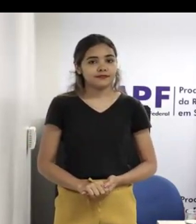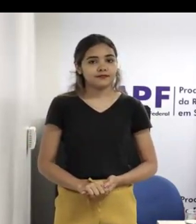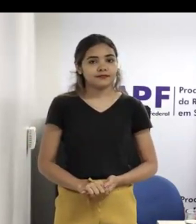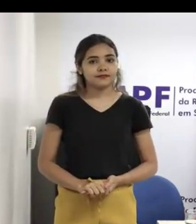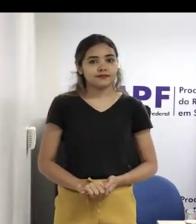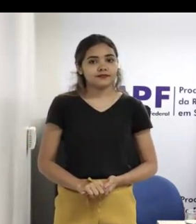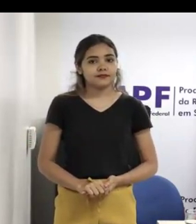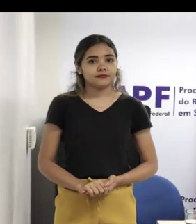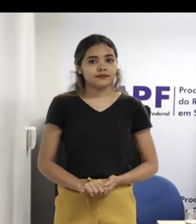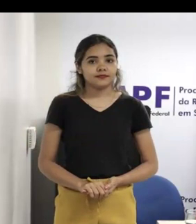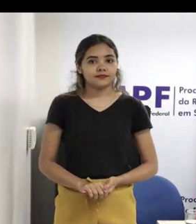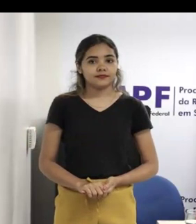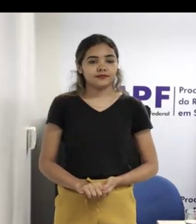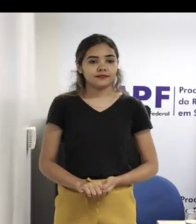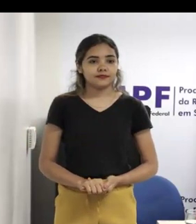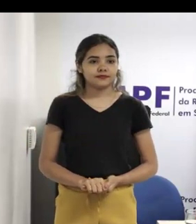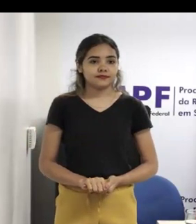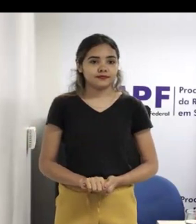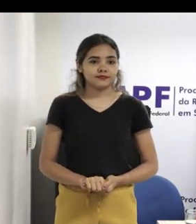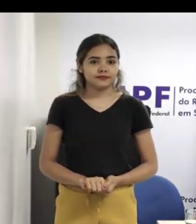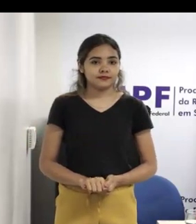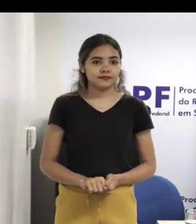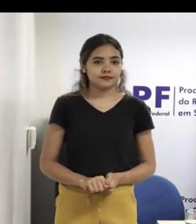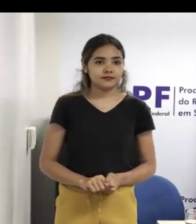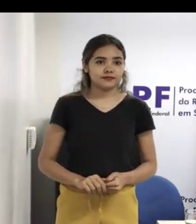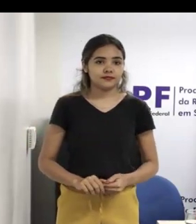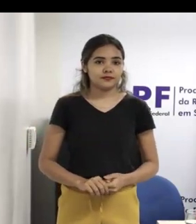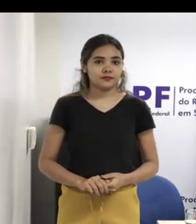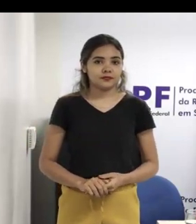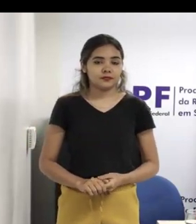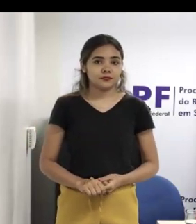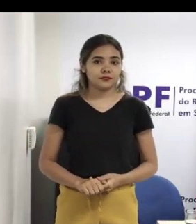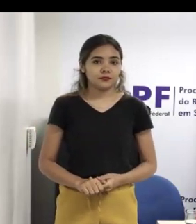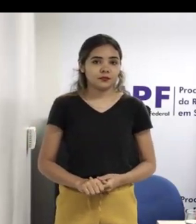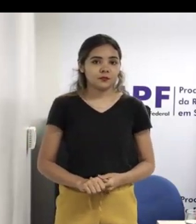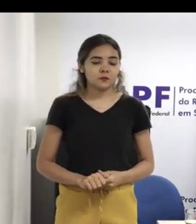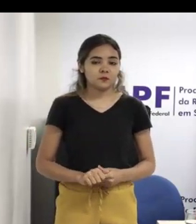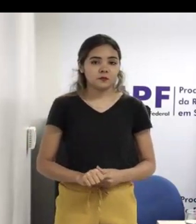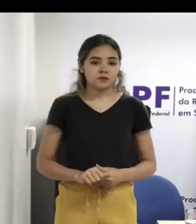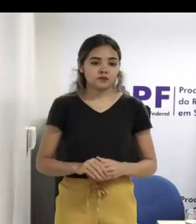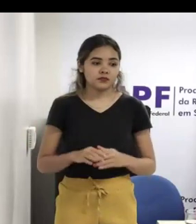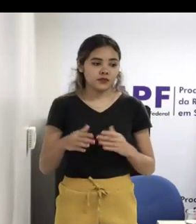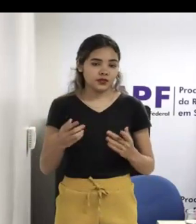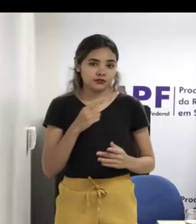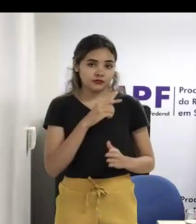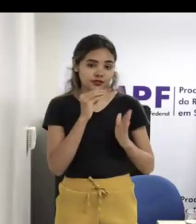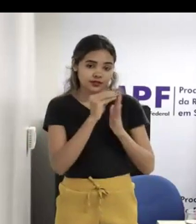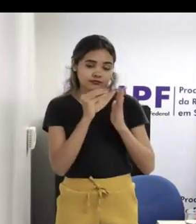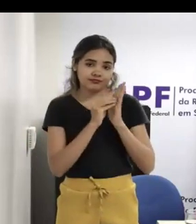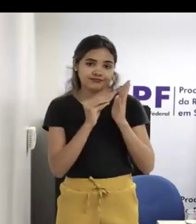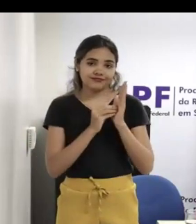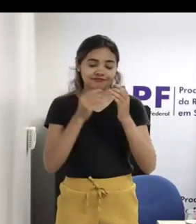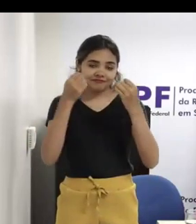Colégio de Santa Clara eh a constituição ela determina que é dever da família da sociedade do Estado porque